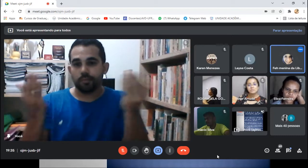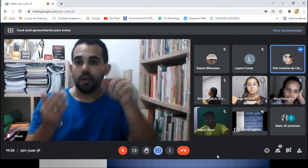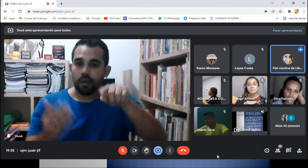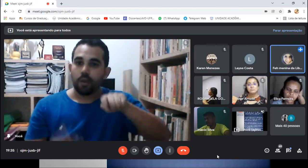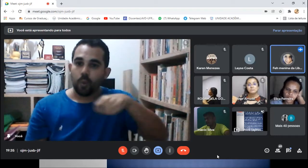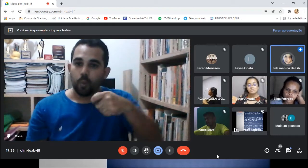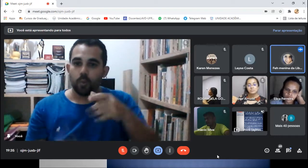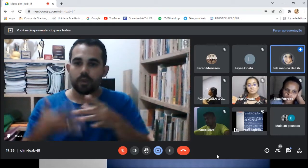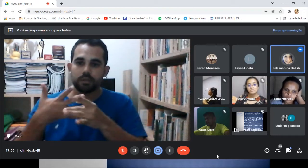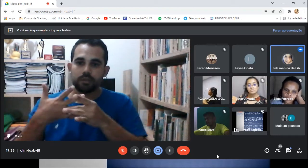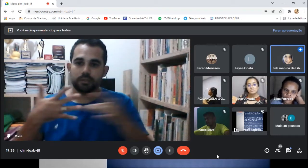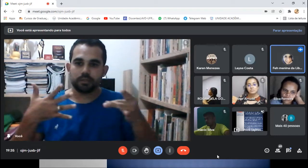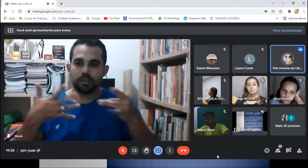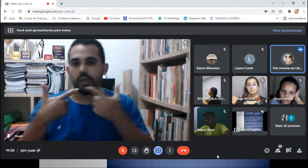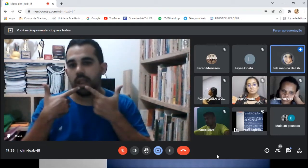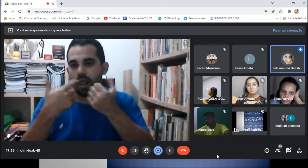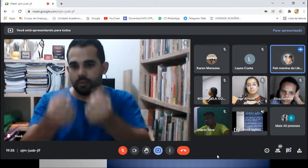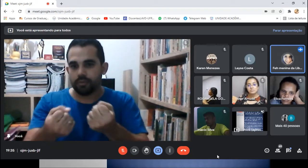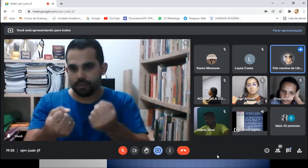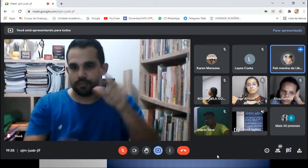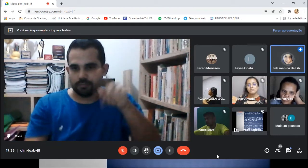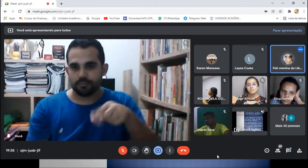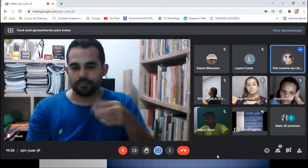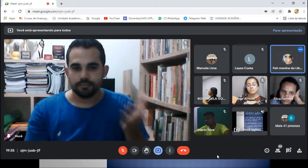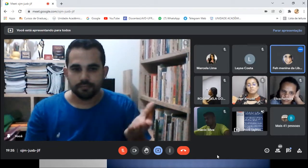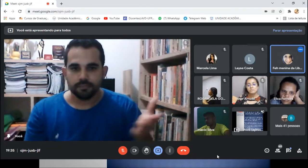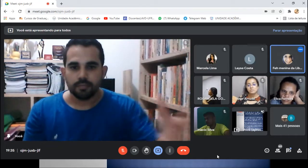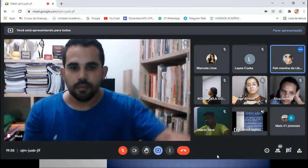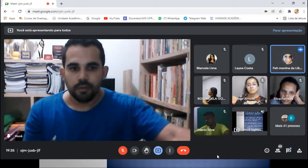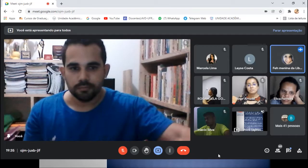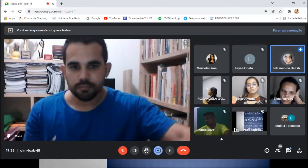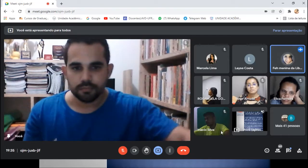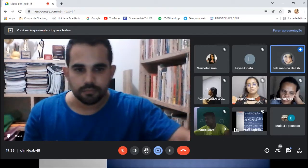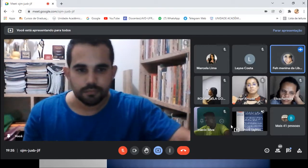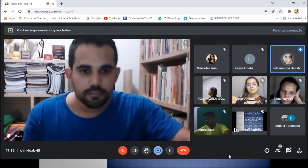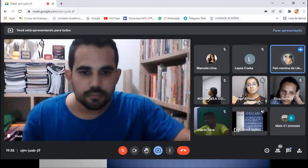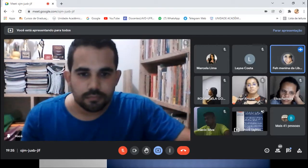Isso é muito importante, ter esse estudo comparativo do signo linguístico.